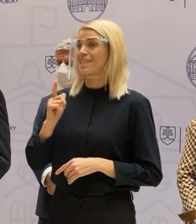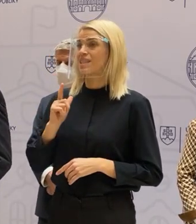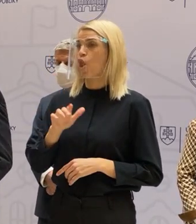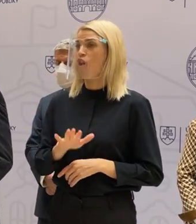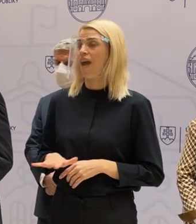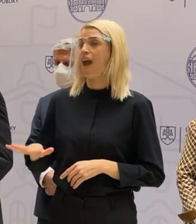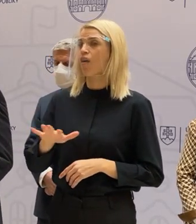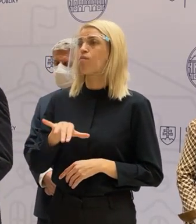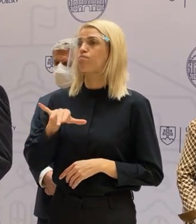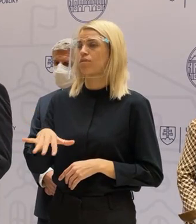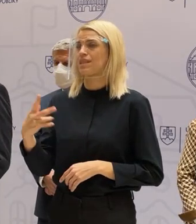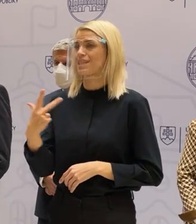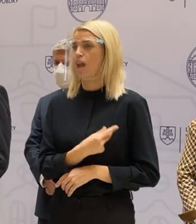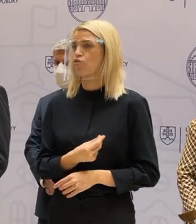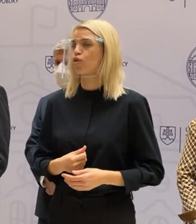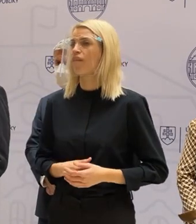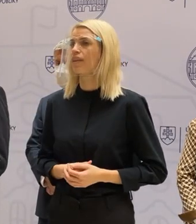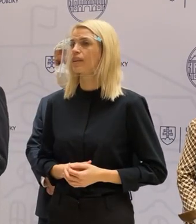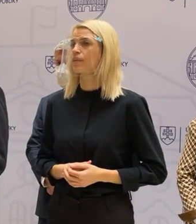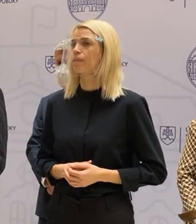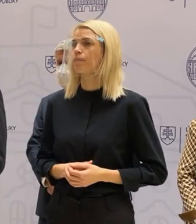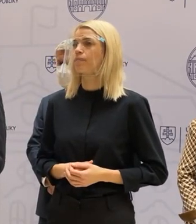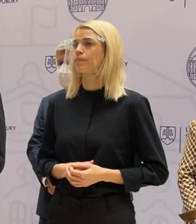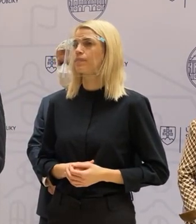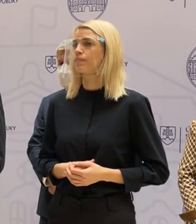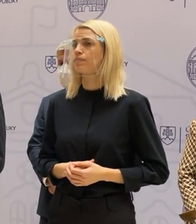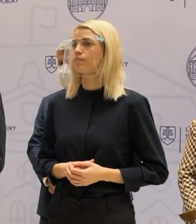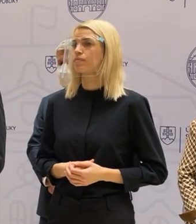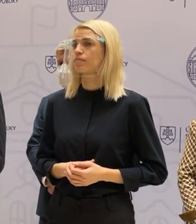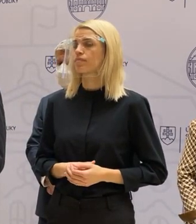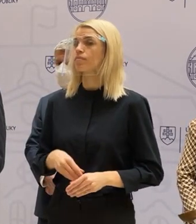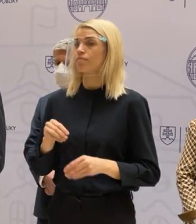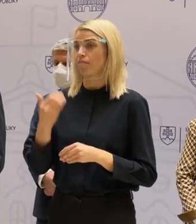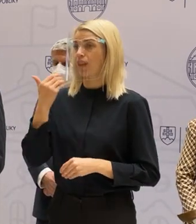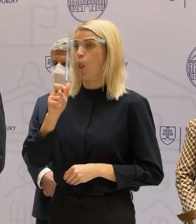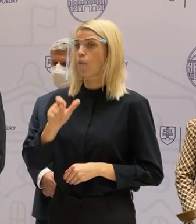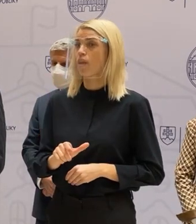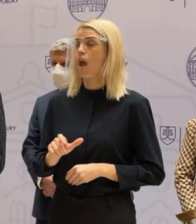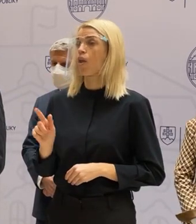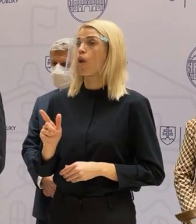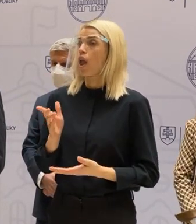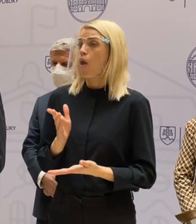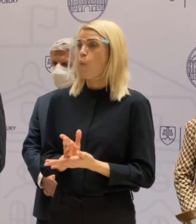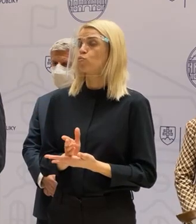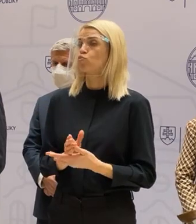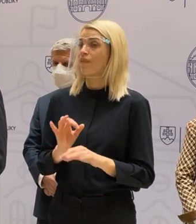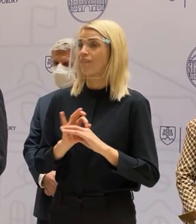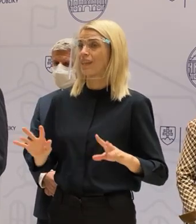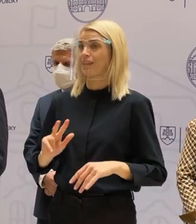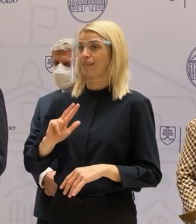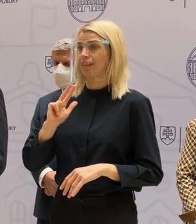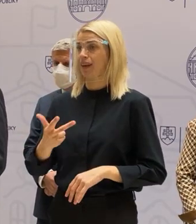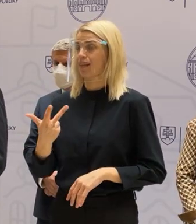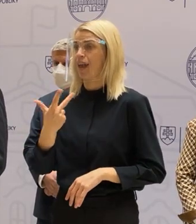sú zaočkovaní. Z tých ľudí, ktorí už mohli dostať tretiu dávku